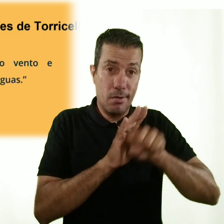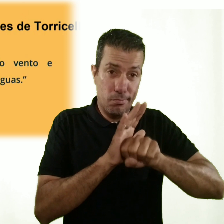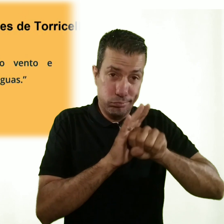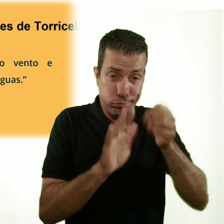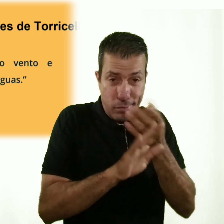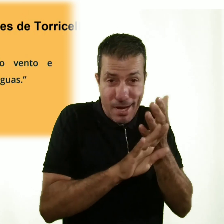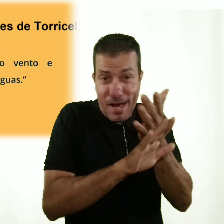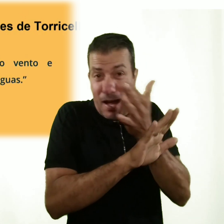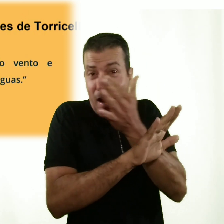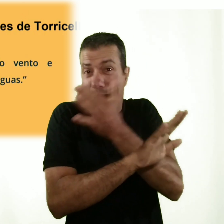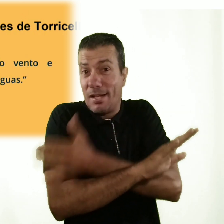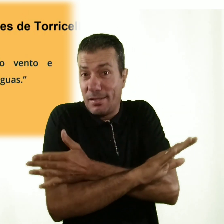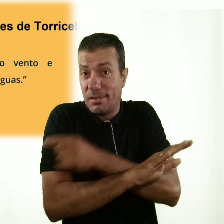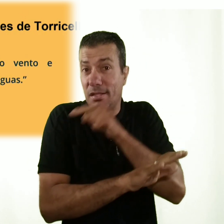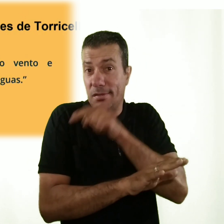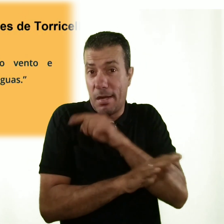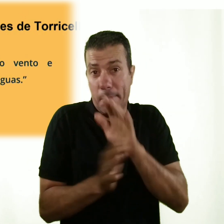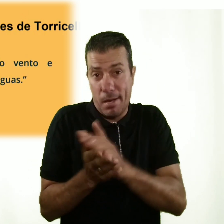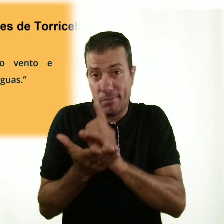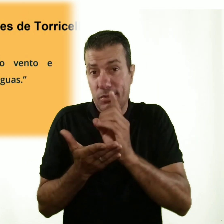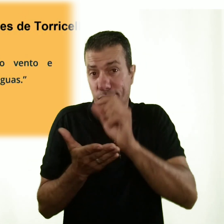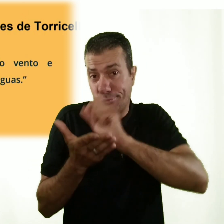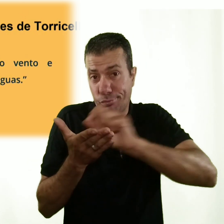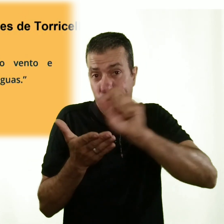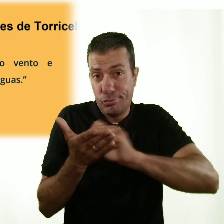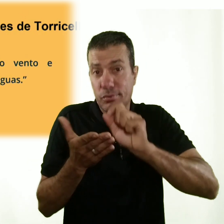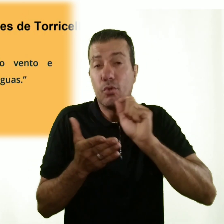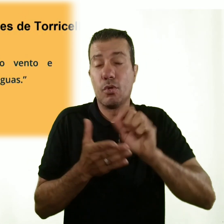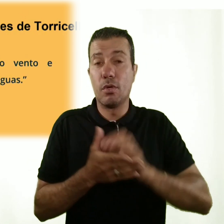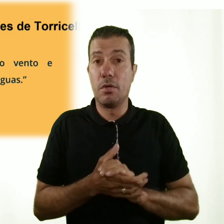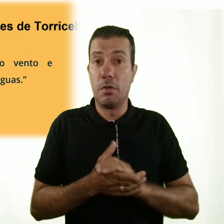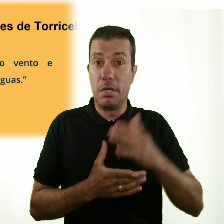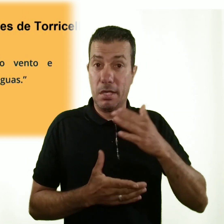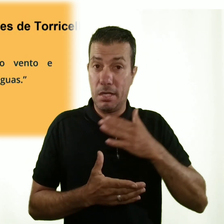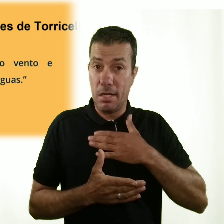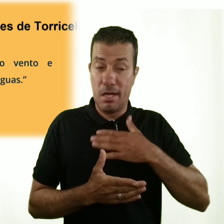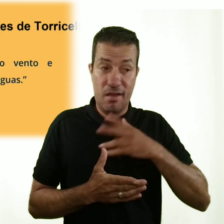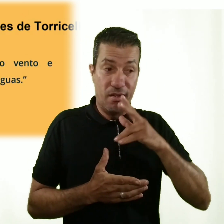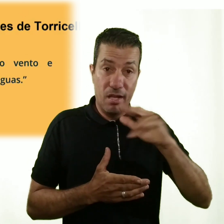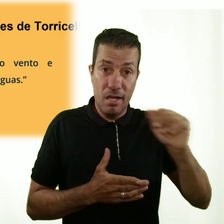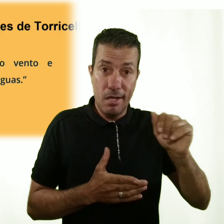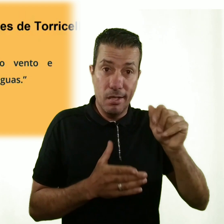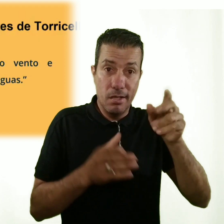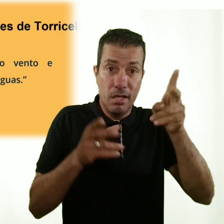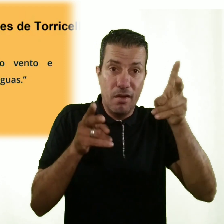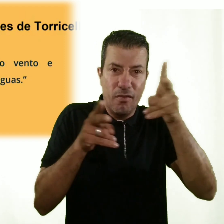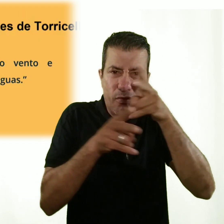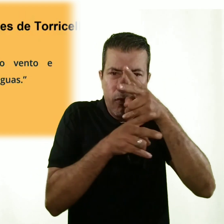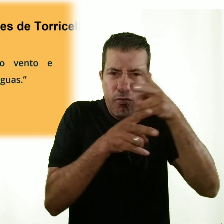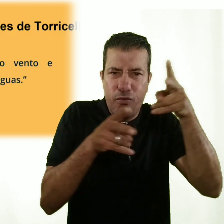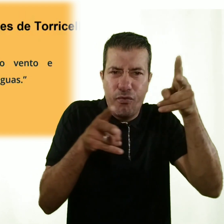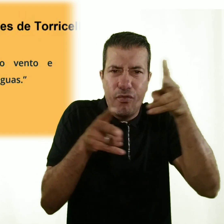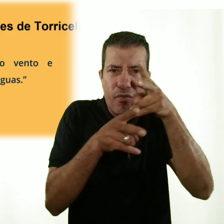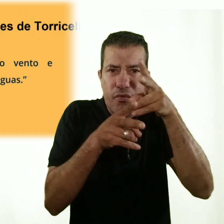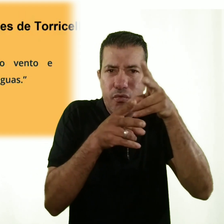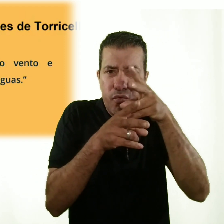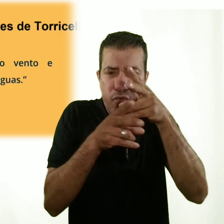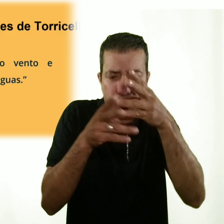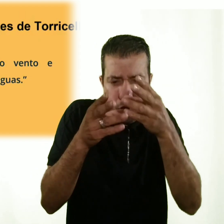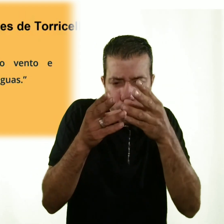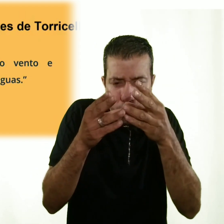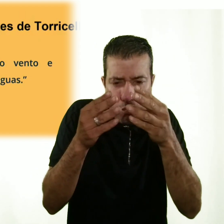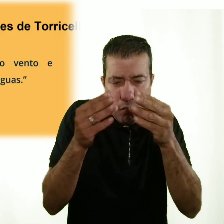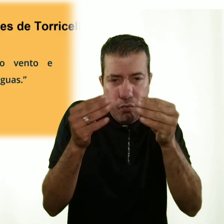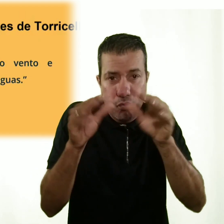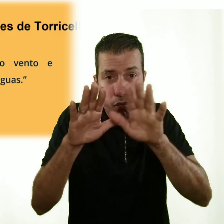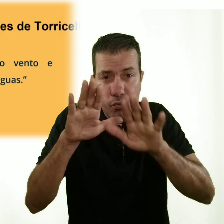o barômetro. Está escrito assim: quando ele regulou a força do vento e estabeleceu a medida